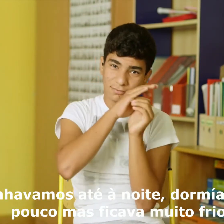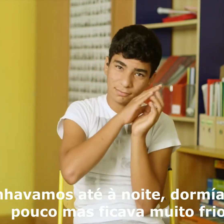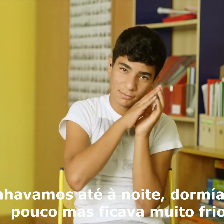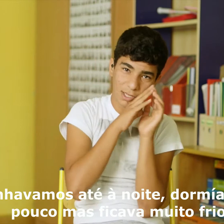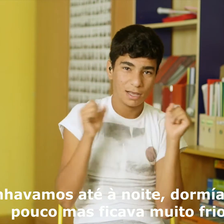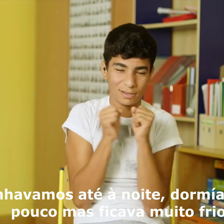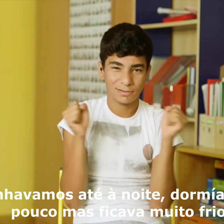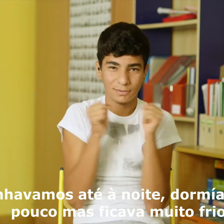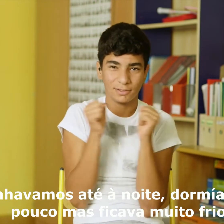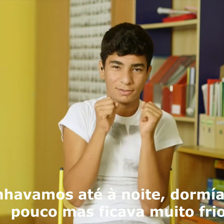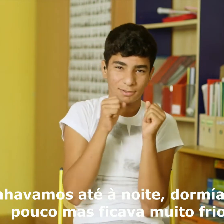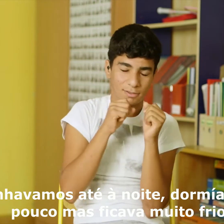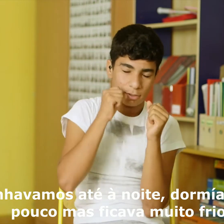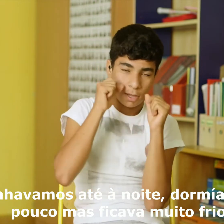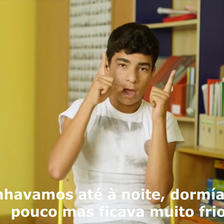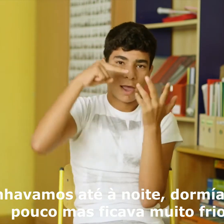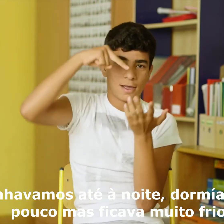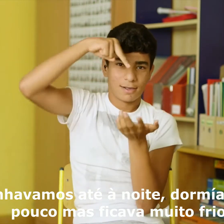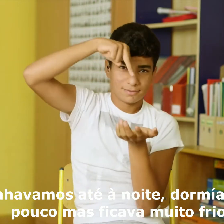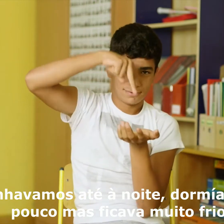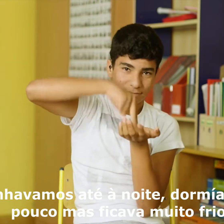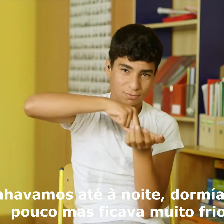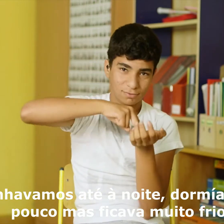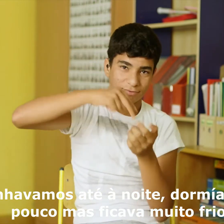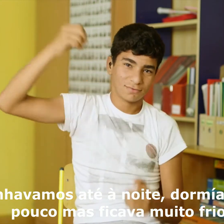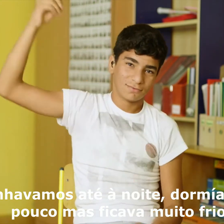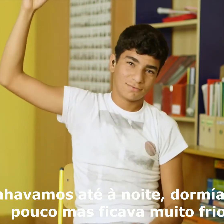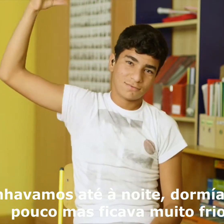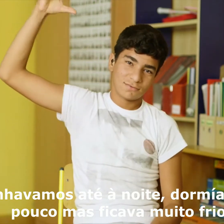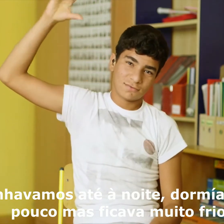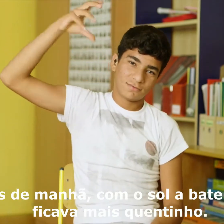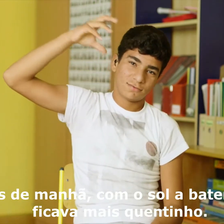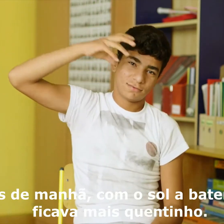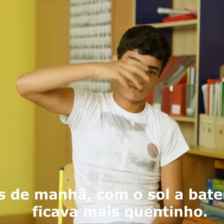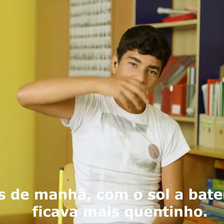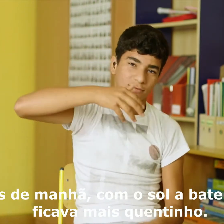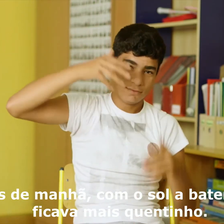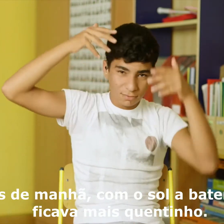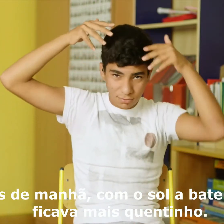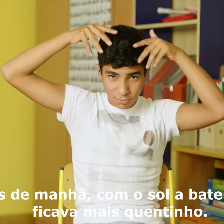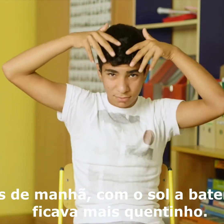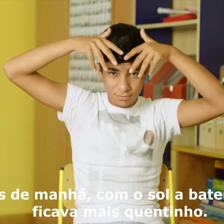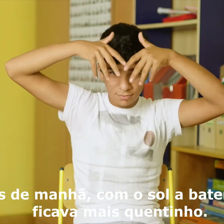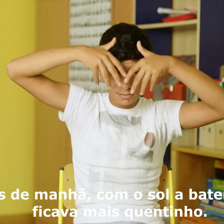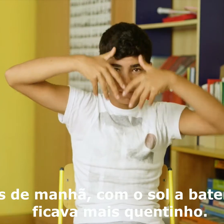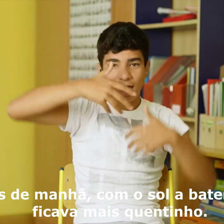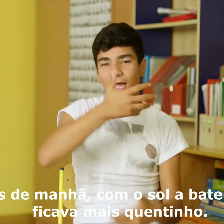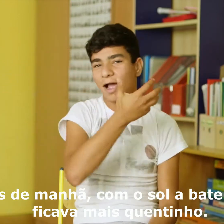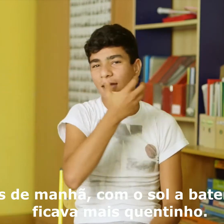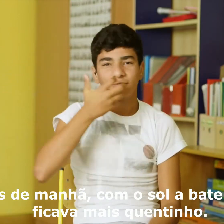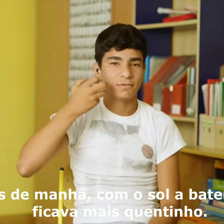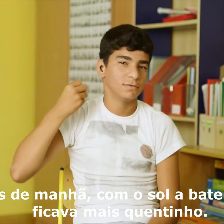à noite caminhávamos e à noite era muito frio. Depois de manhã o sol batia-nos na cara e era mais